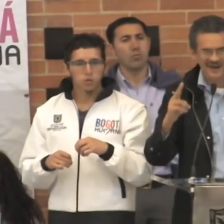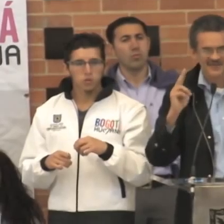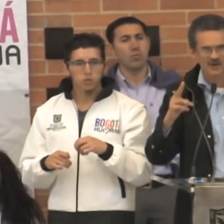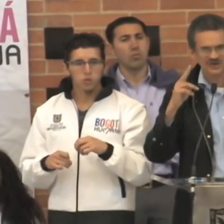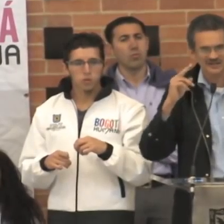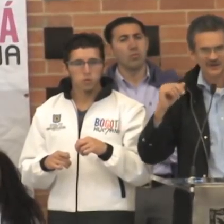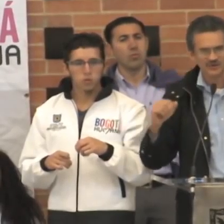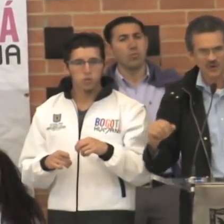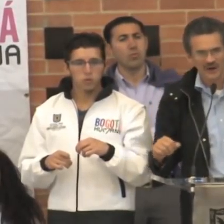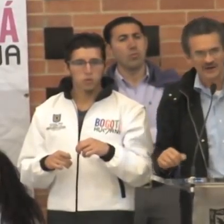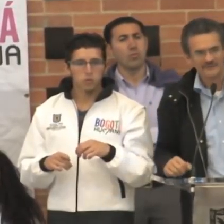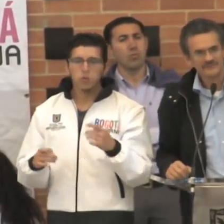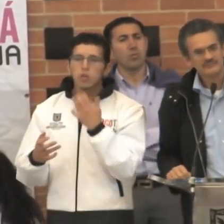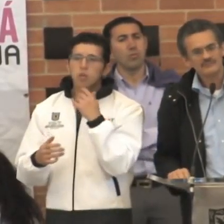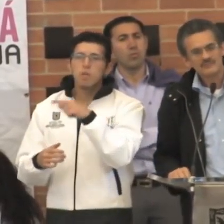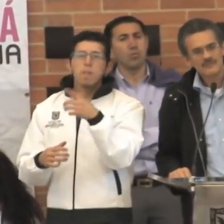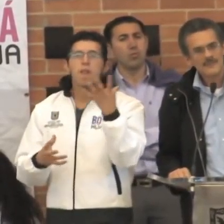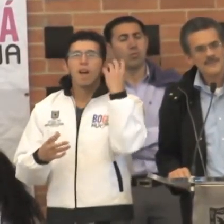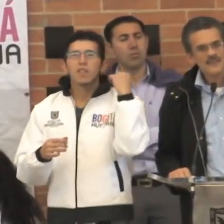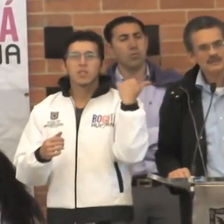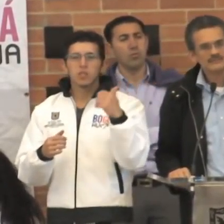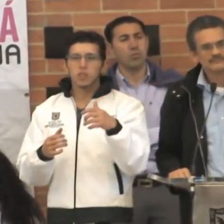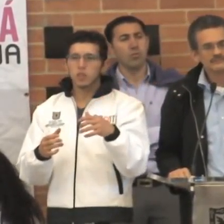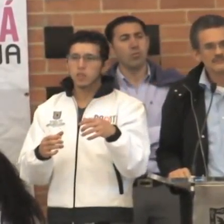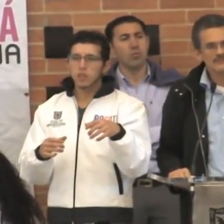derrumbara el relleno sanitario de doña Juana.